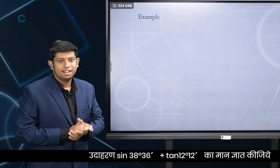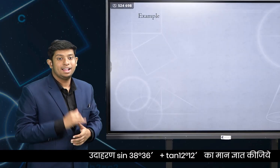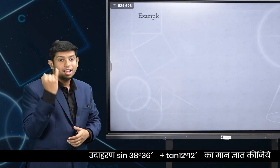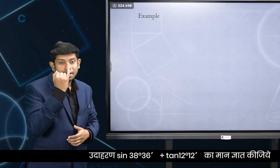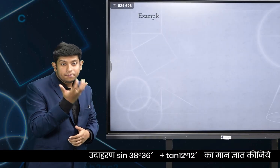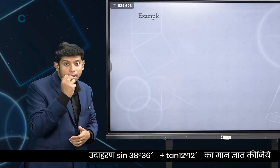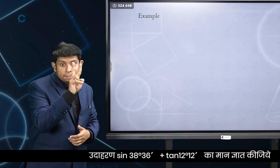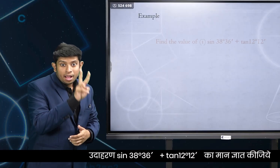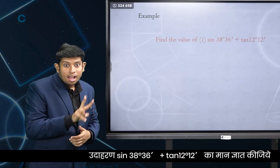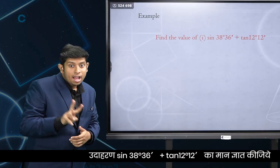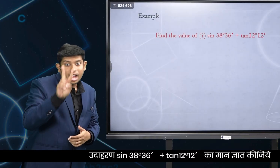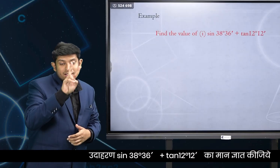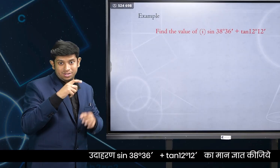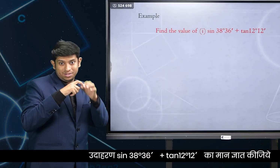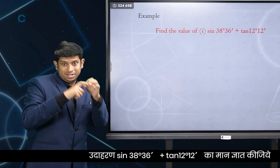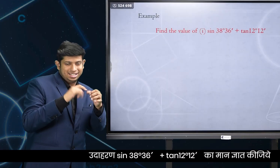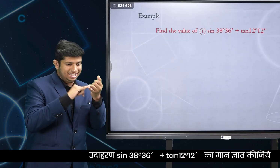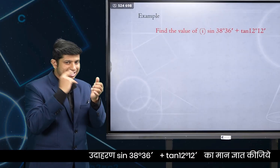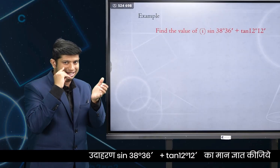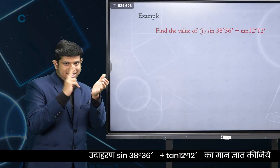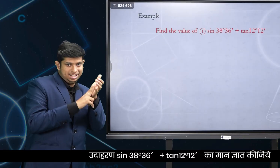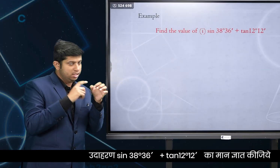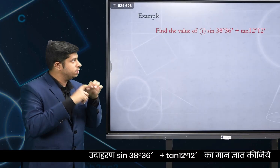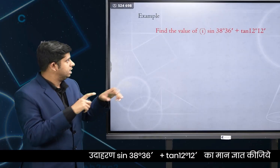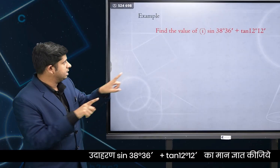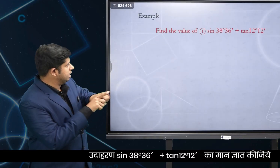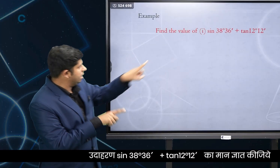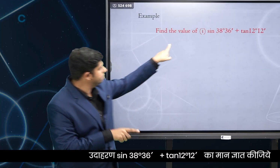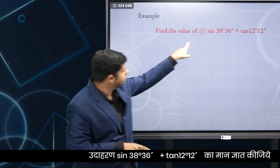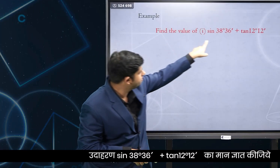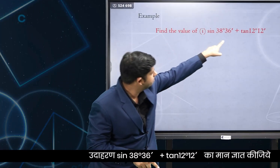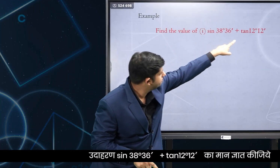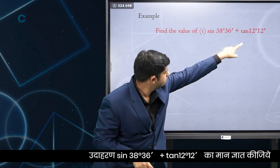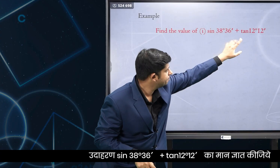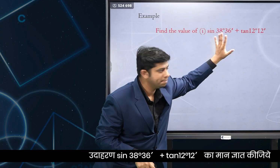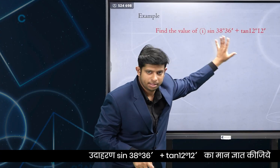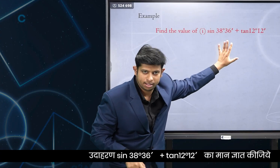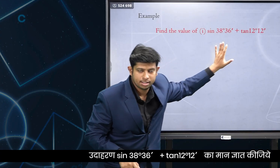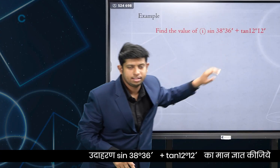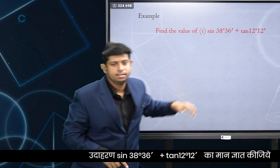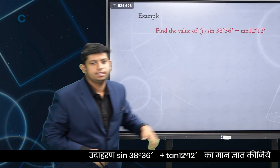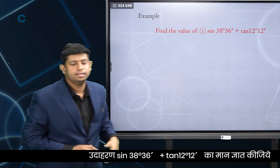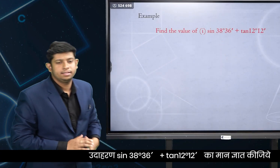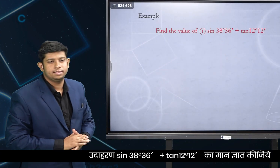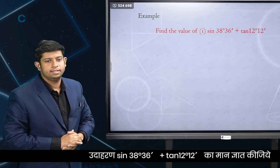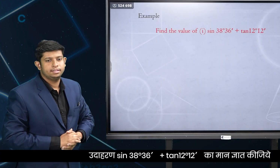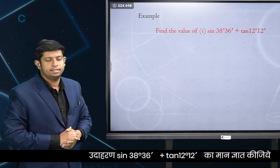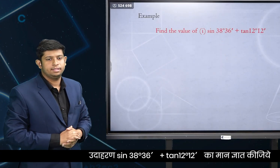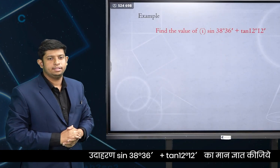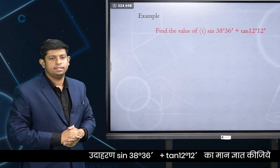उदाहरण साइन 38 डिग्री 36 मिनट्स प्लस tan 12 डिग्री 12 मिनट्स का मान ज्ञात कीजिए।